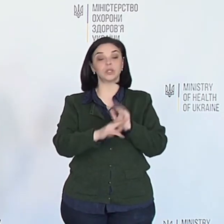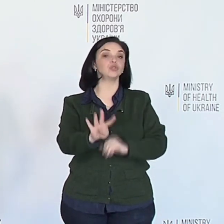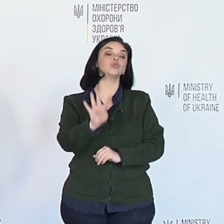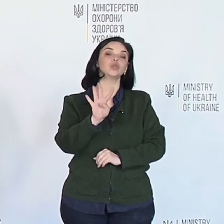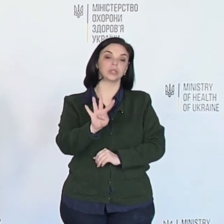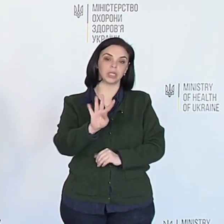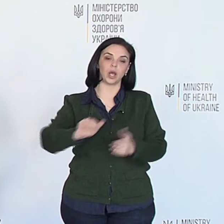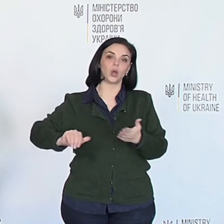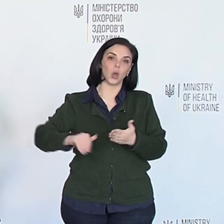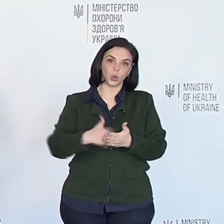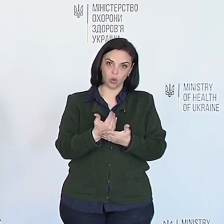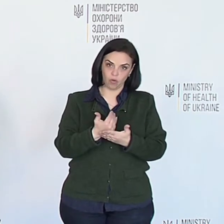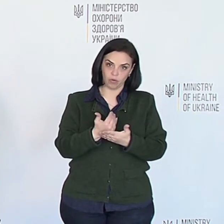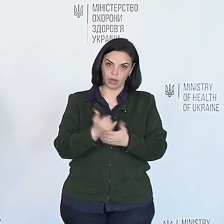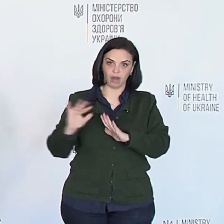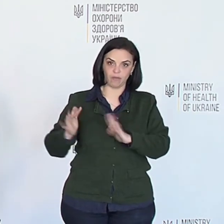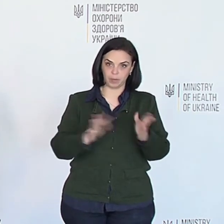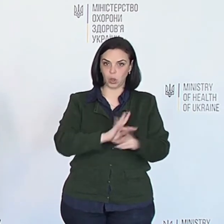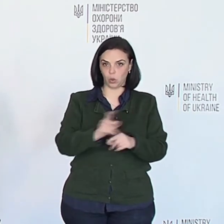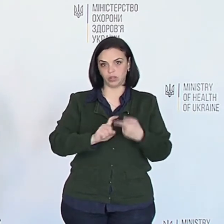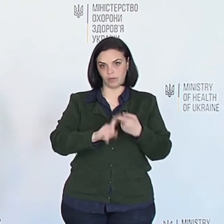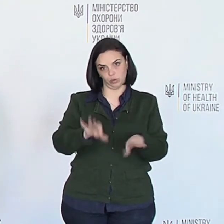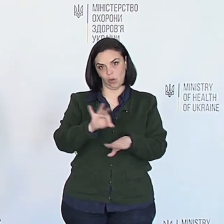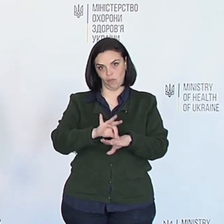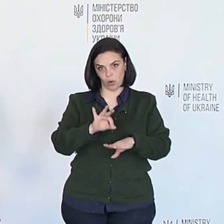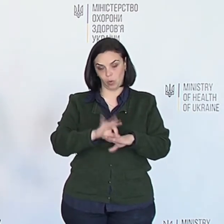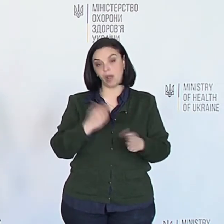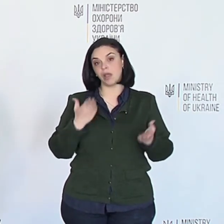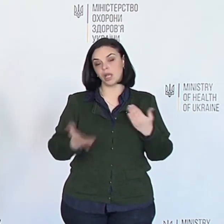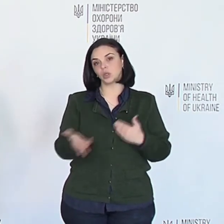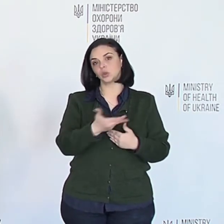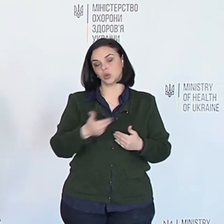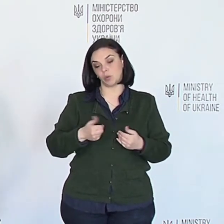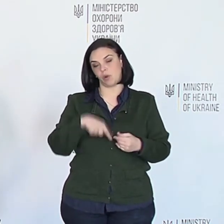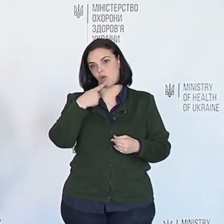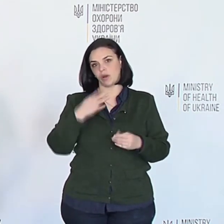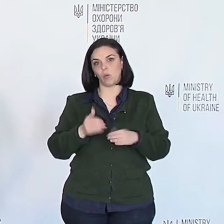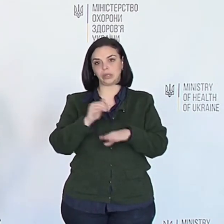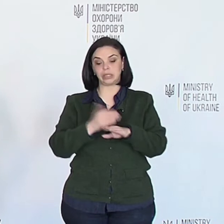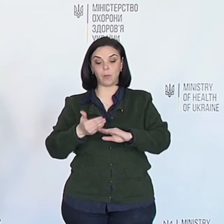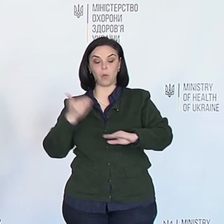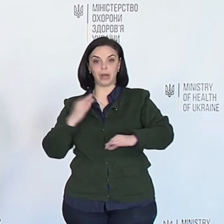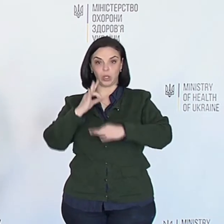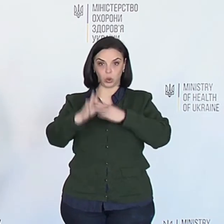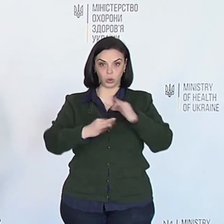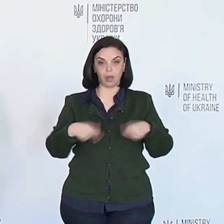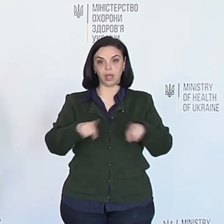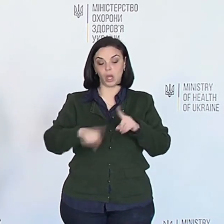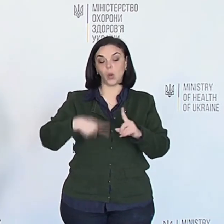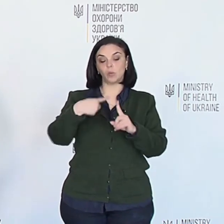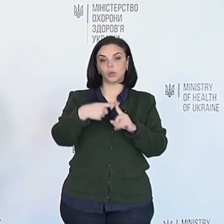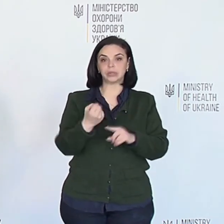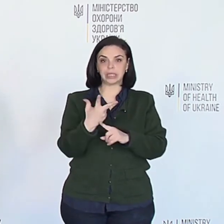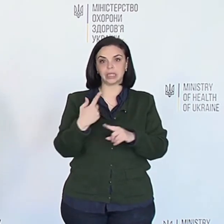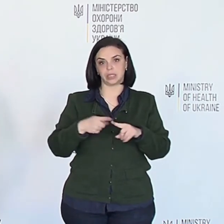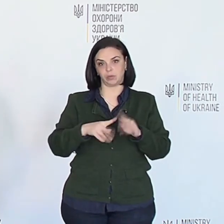84 нових випадки коронавірусної хвороби, якщо ми оперуємо даними попередньої доби, а також плюс 13,